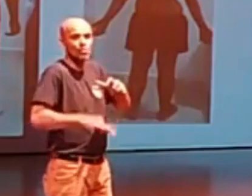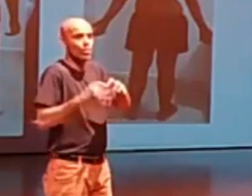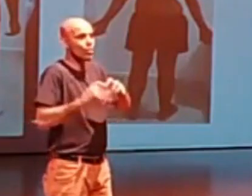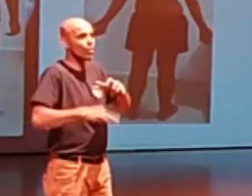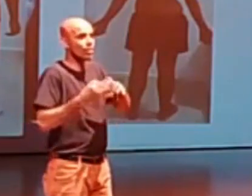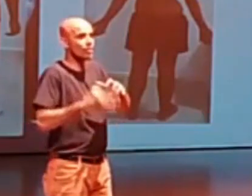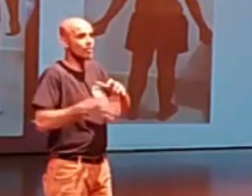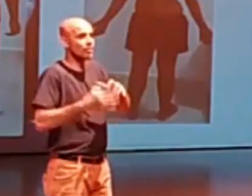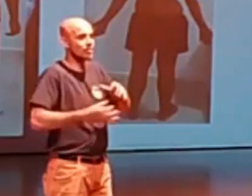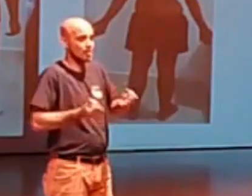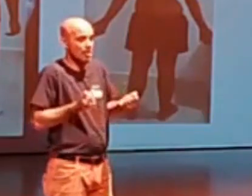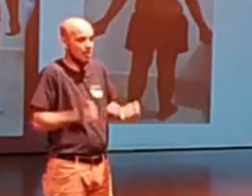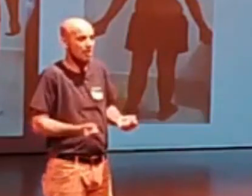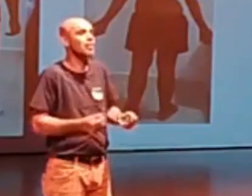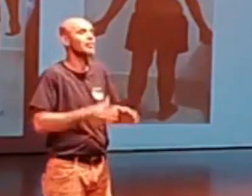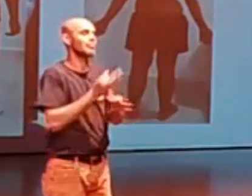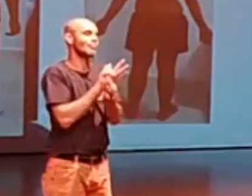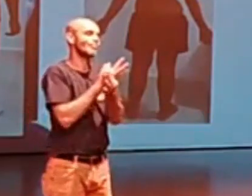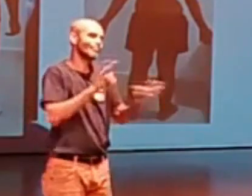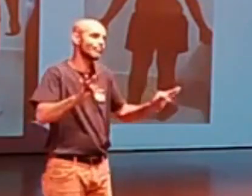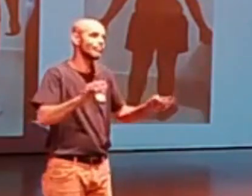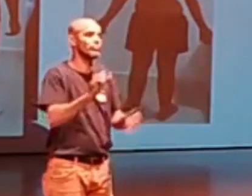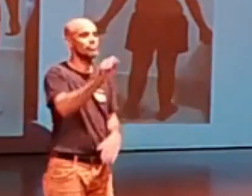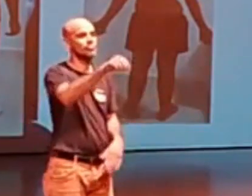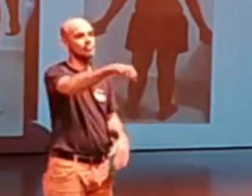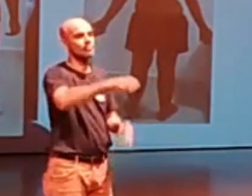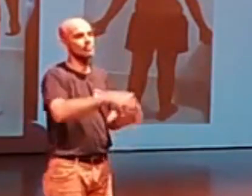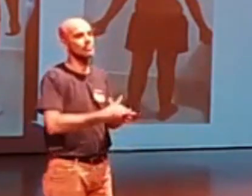região, isso sobrecarrega, então gera dor sim.